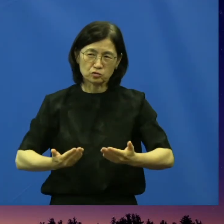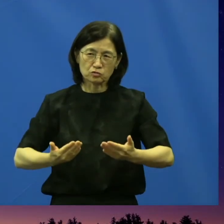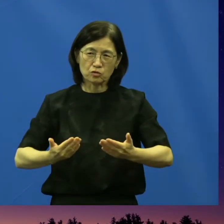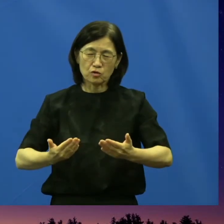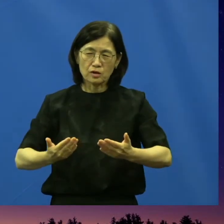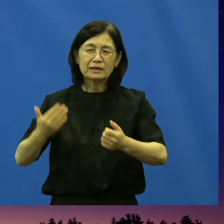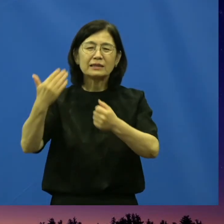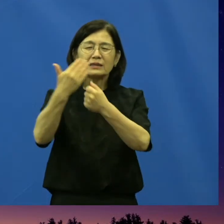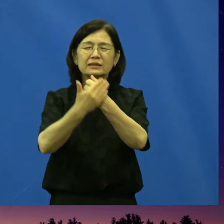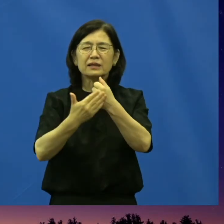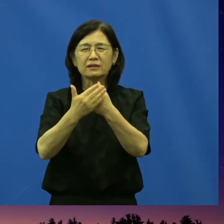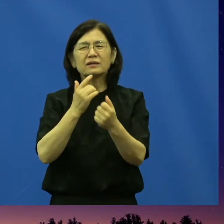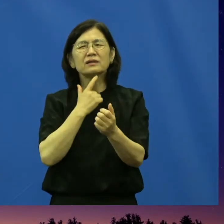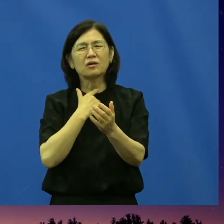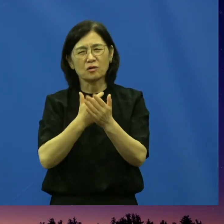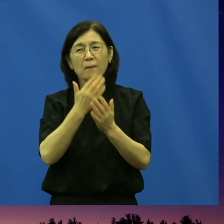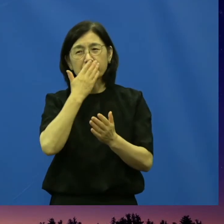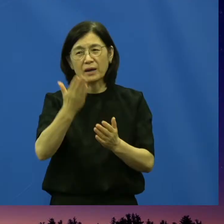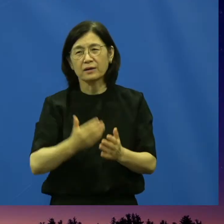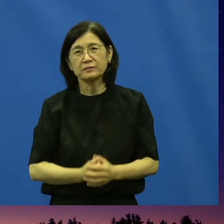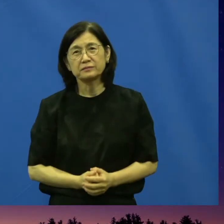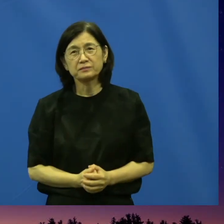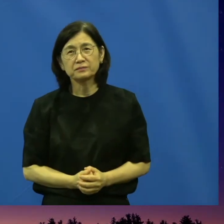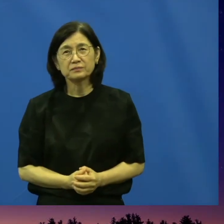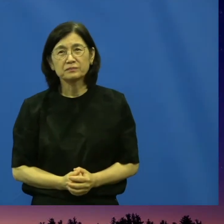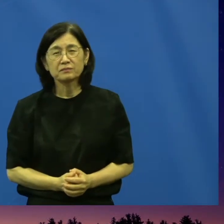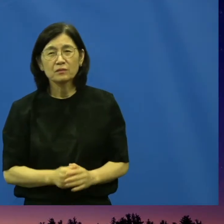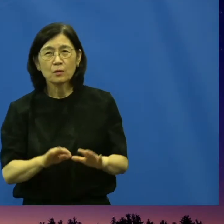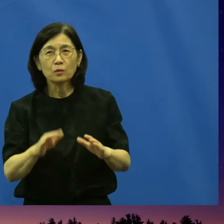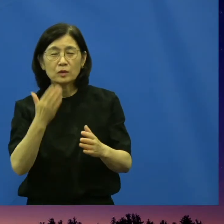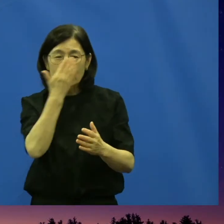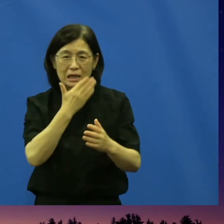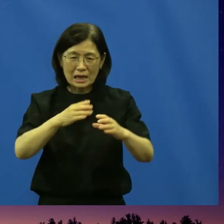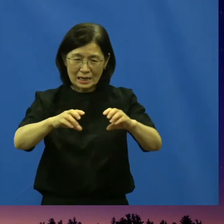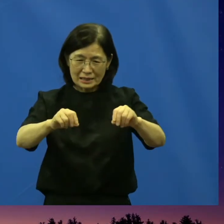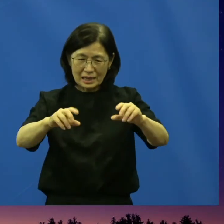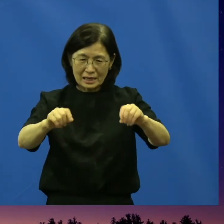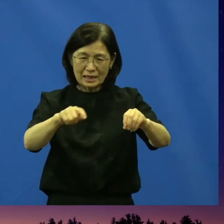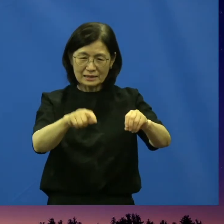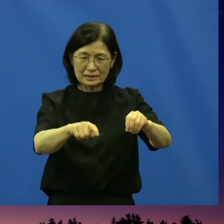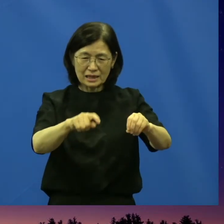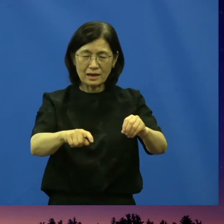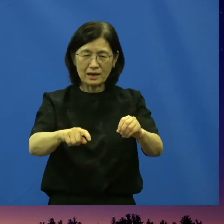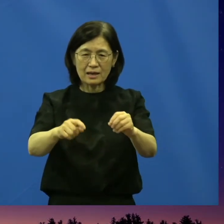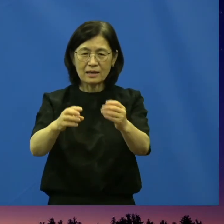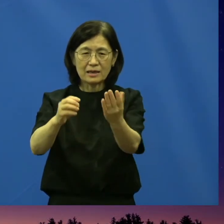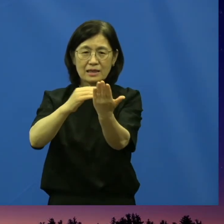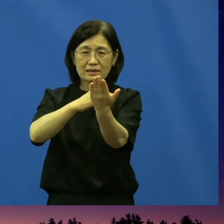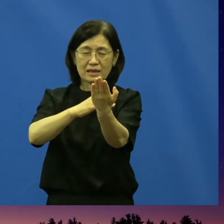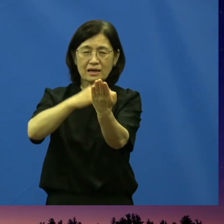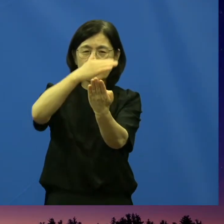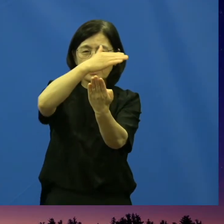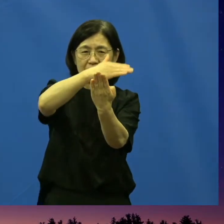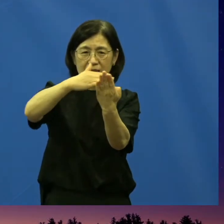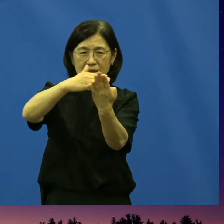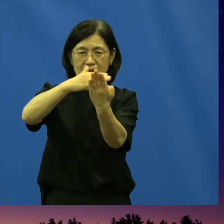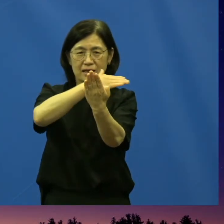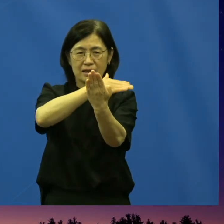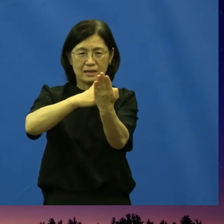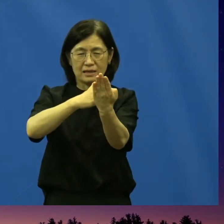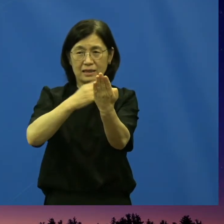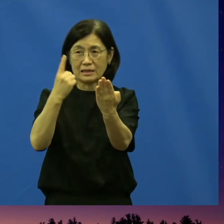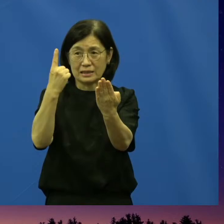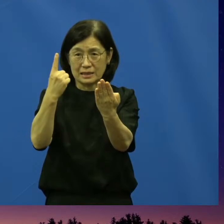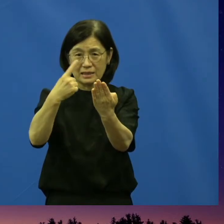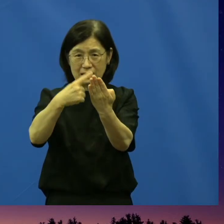맛볼 수가 있는 것입니다. 자, 그런데 오늘 이 가나안 땅에 3등분하여 이 세 등분하여서